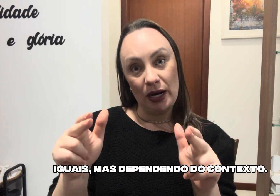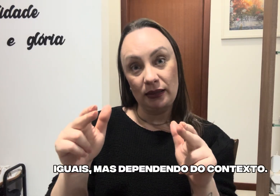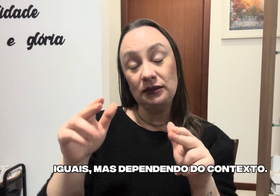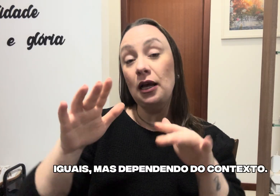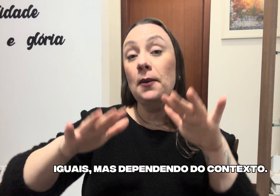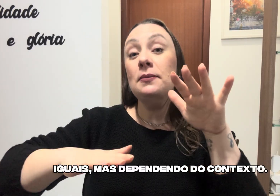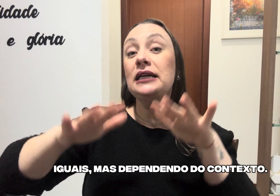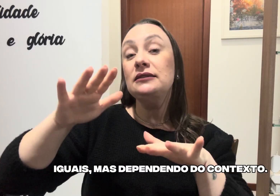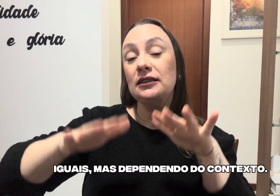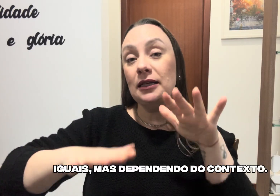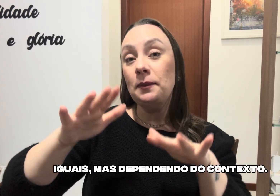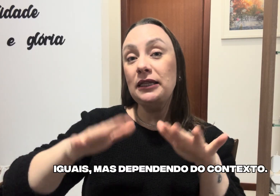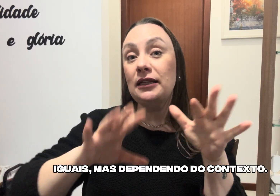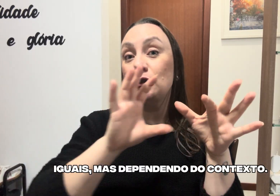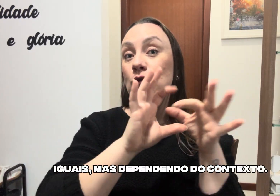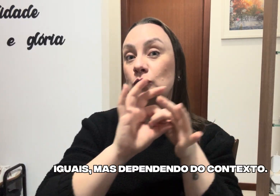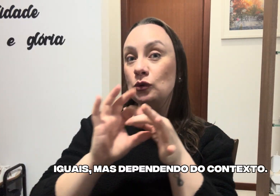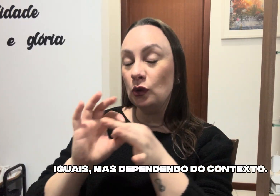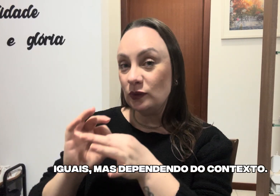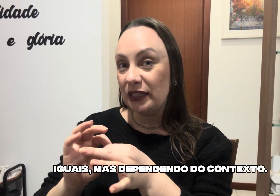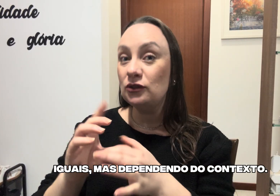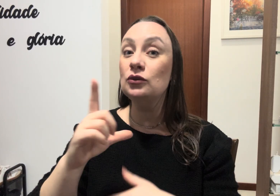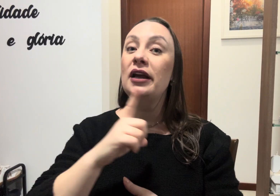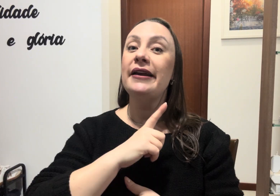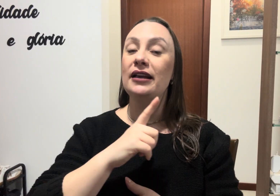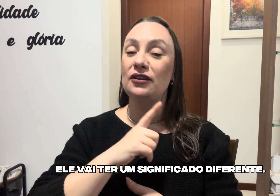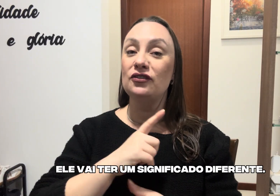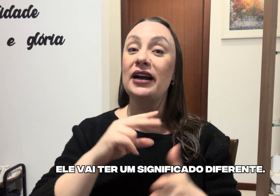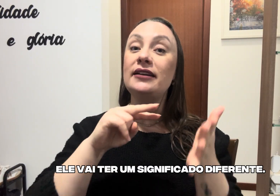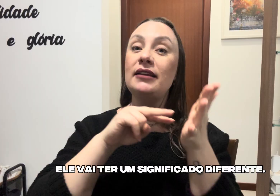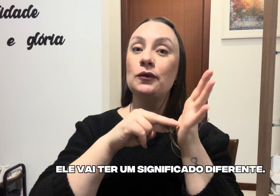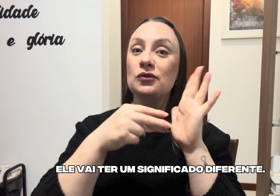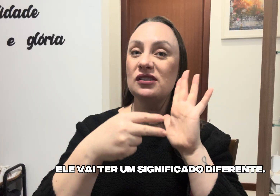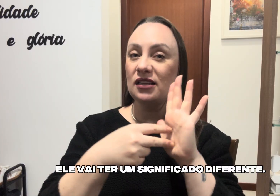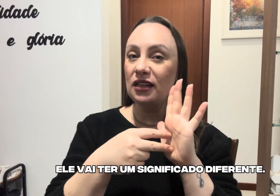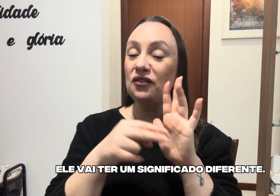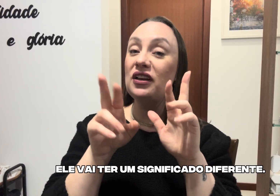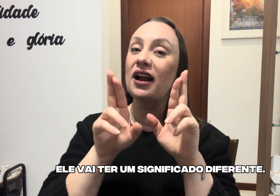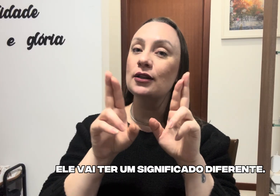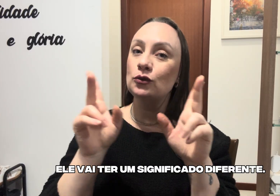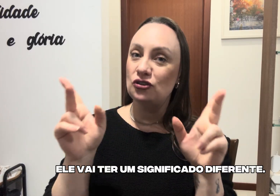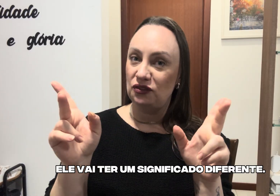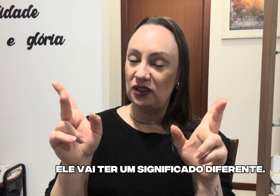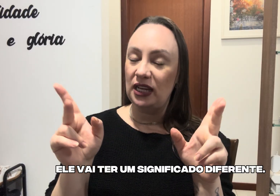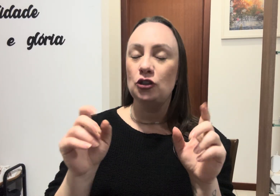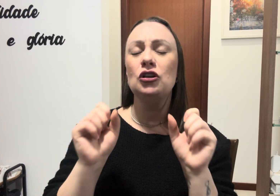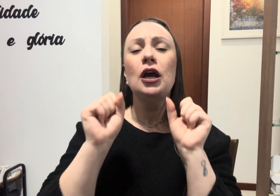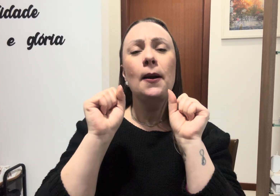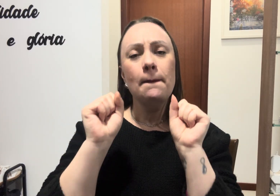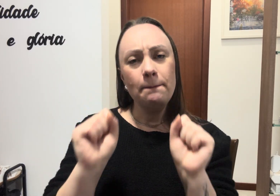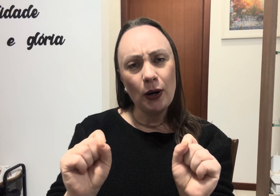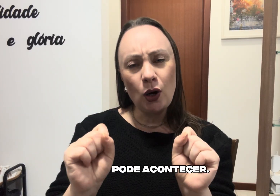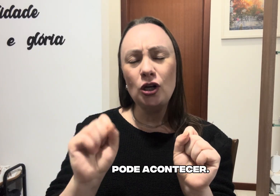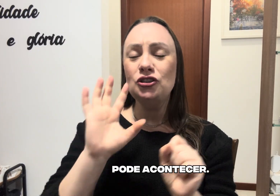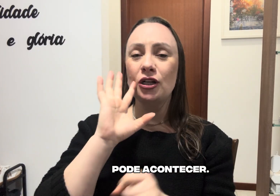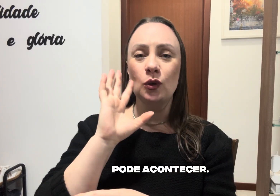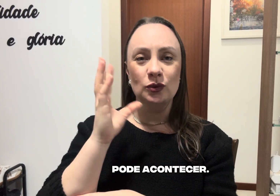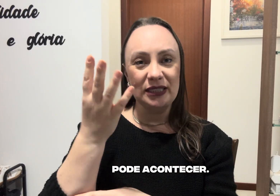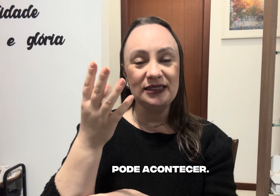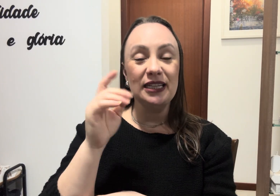iguais, mas que dependendo do contexto, ele vai ter um significado diferente. Pode